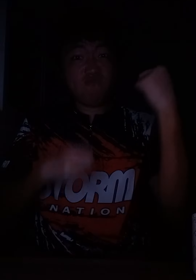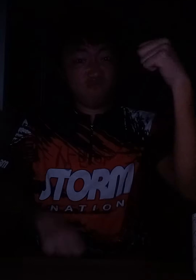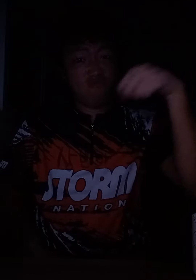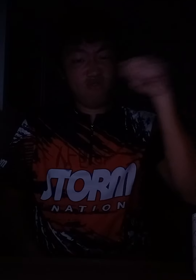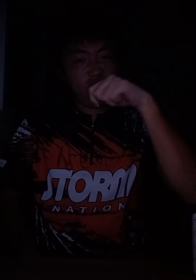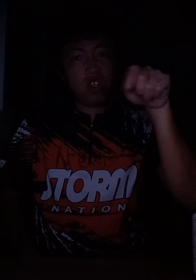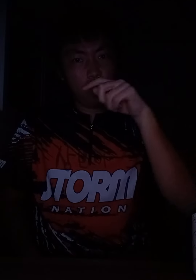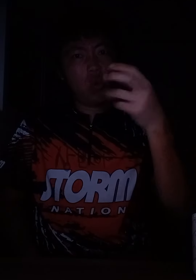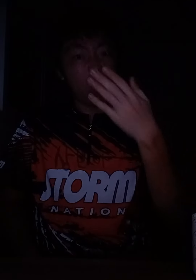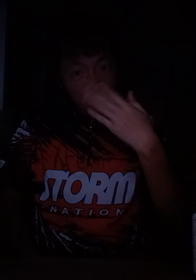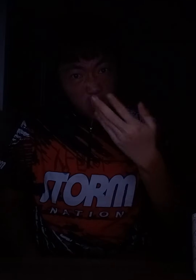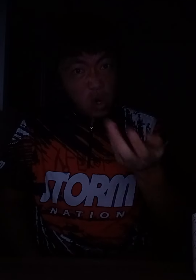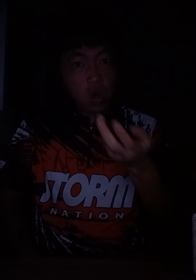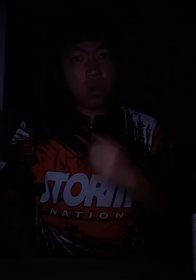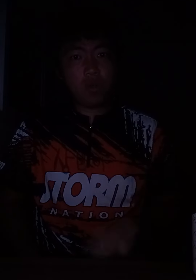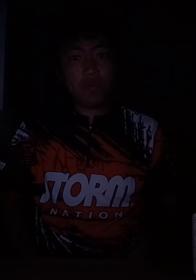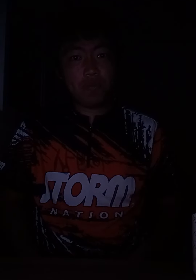승무원에게 고함을 지릅니다.